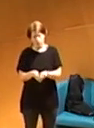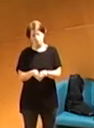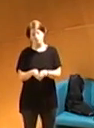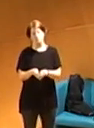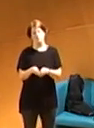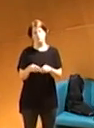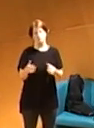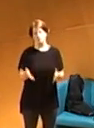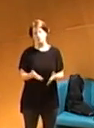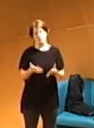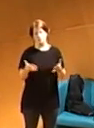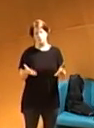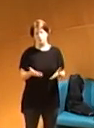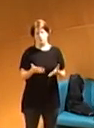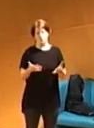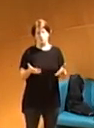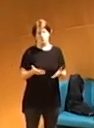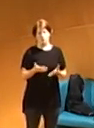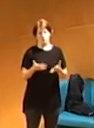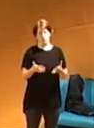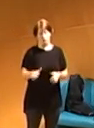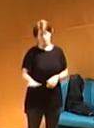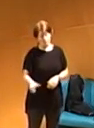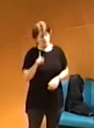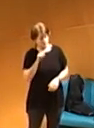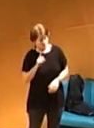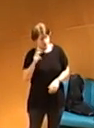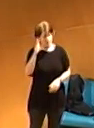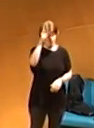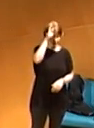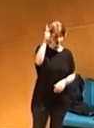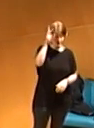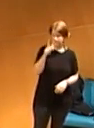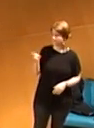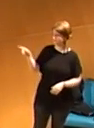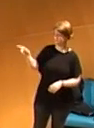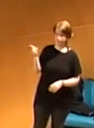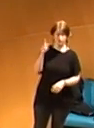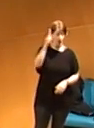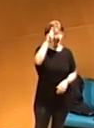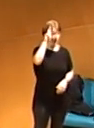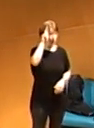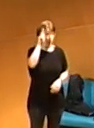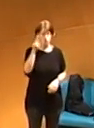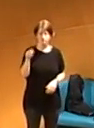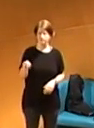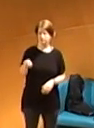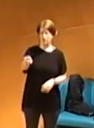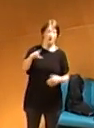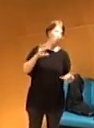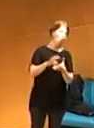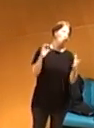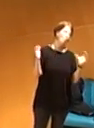Bon, un traumatisme chez ma petite fille aussi. Je crois que vous avez raison, c'est-à-dire que... C'est compliqué, compliqué,